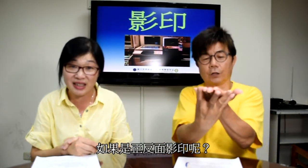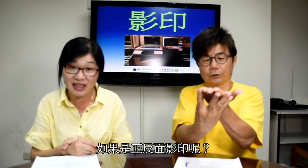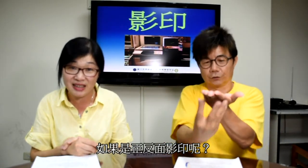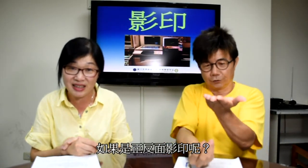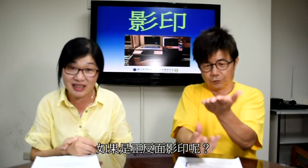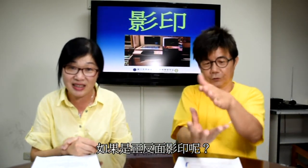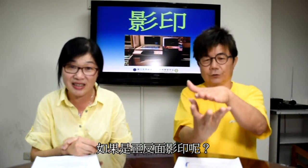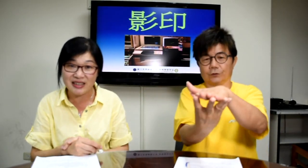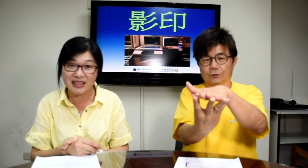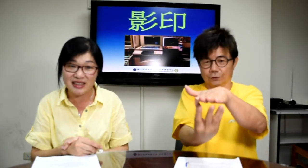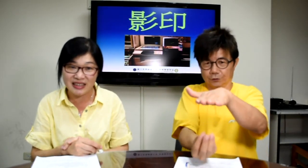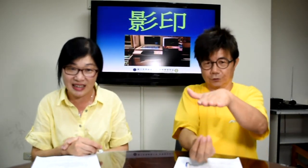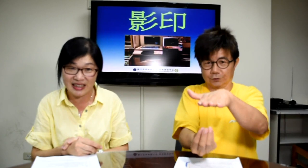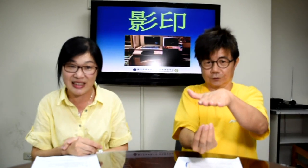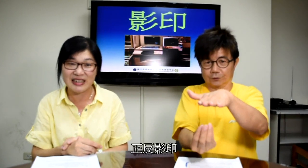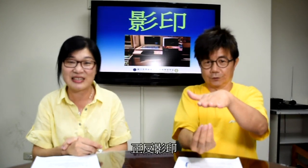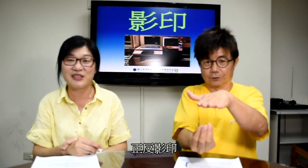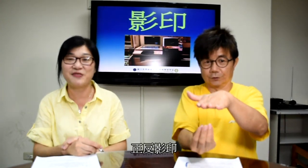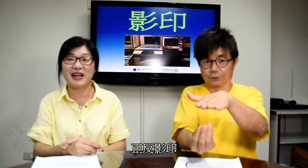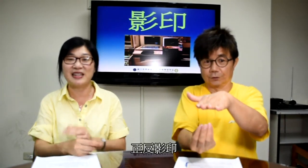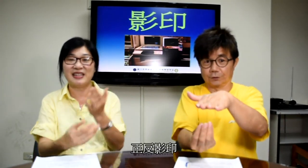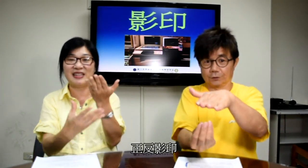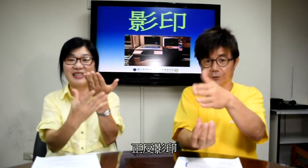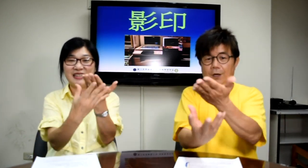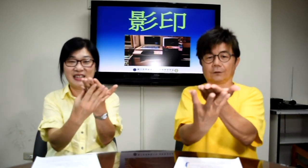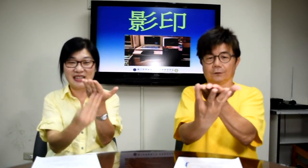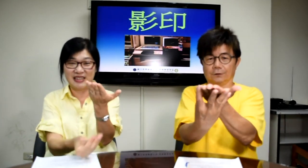呢？正反影印，